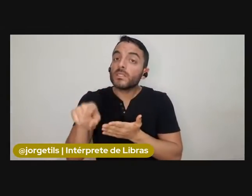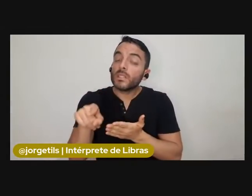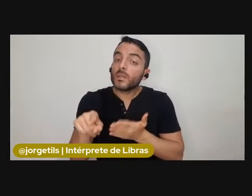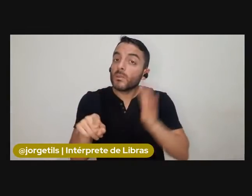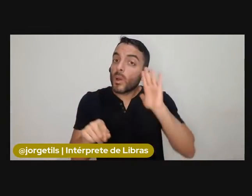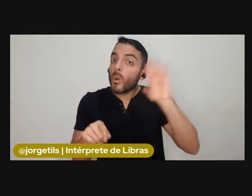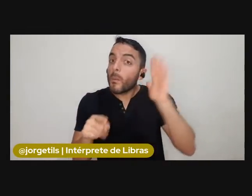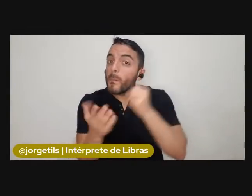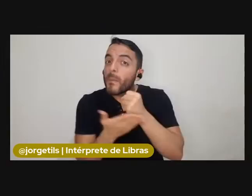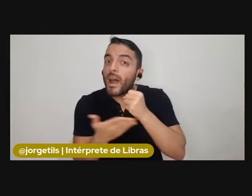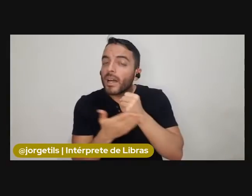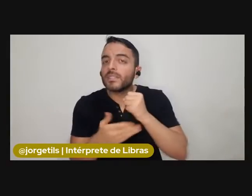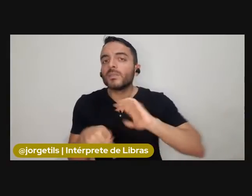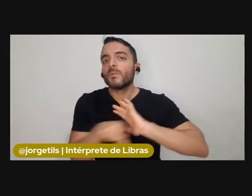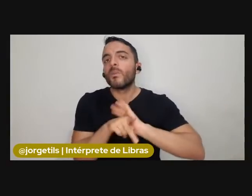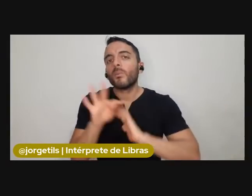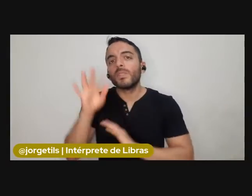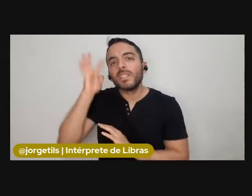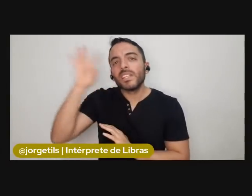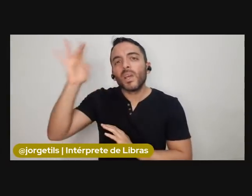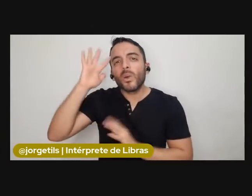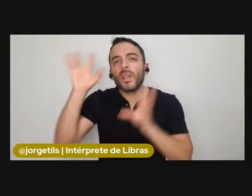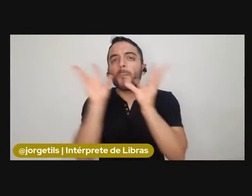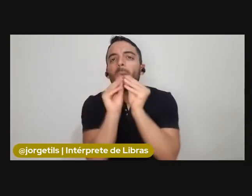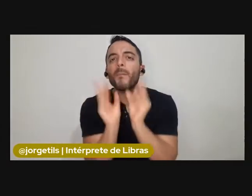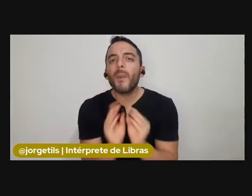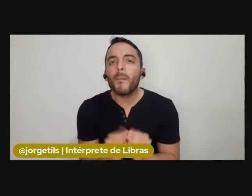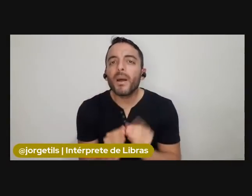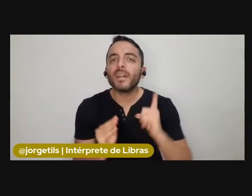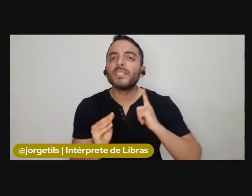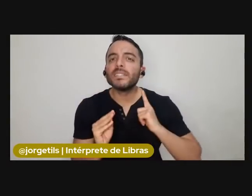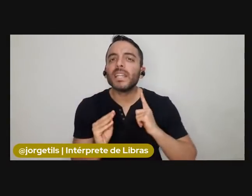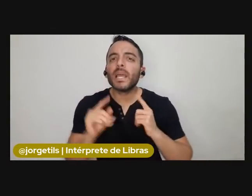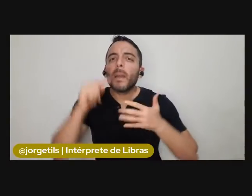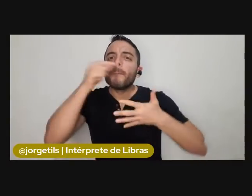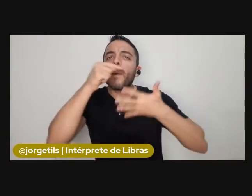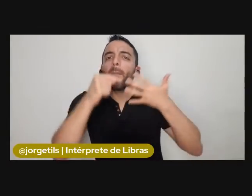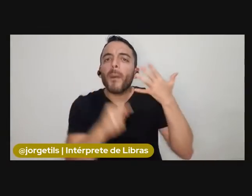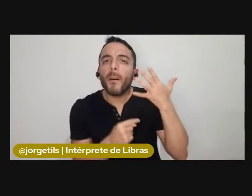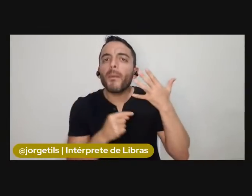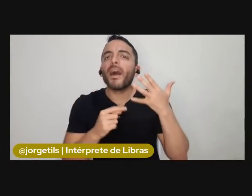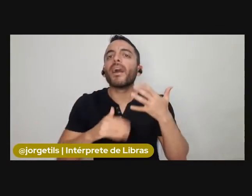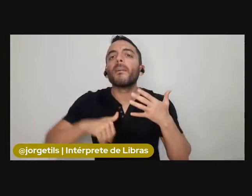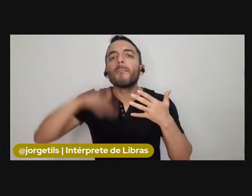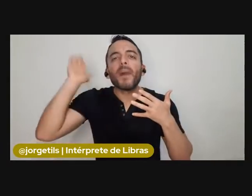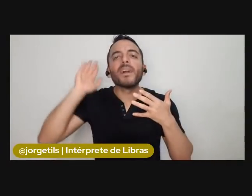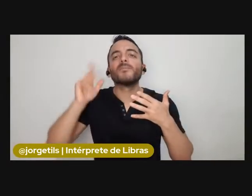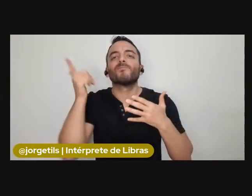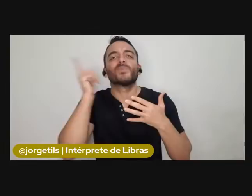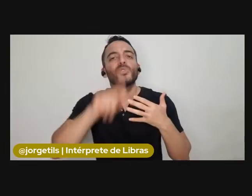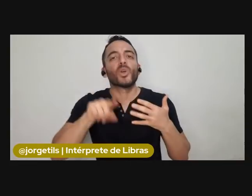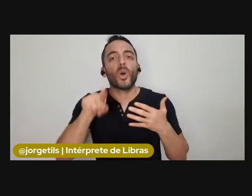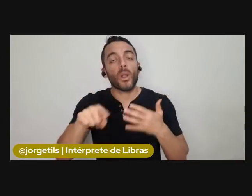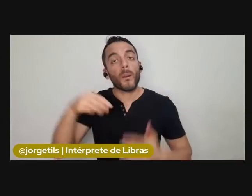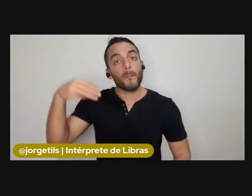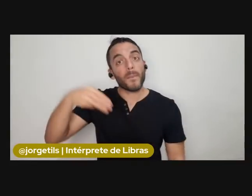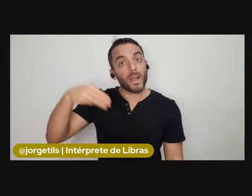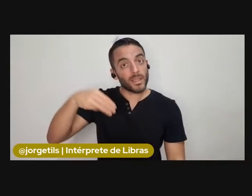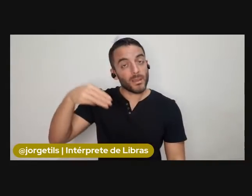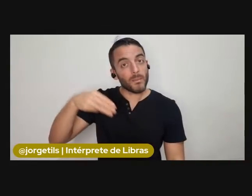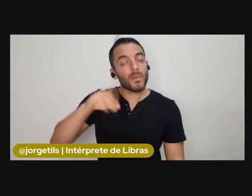teoria enxuta com poucos princípios e muitas predições. E depois a matemática entra para fazer